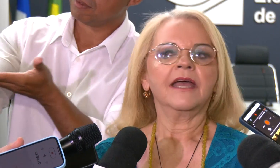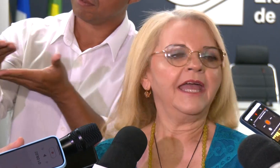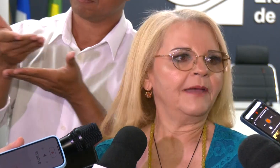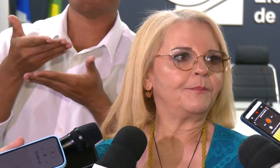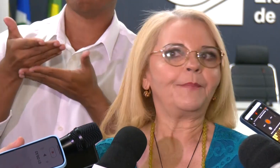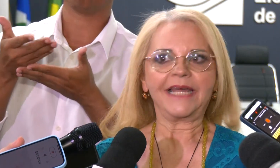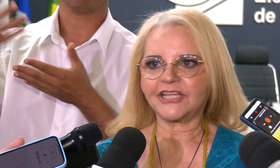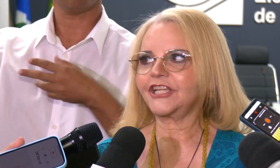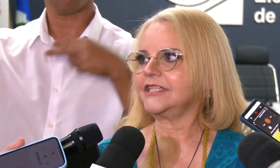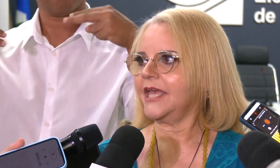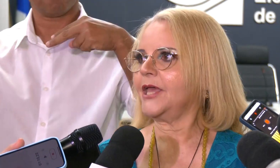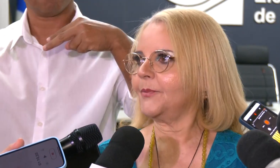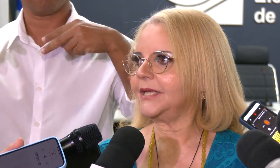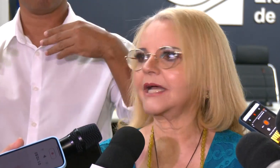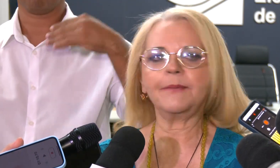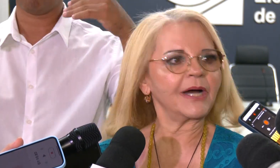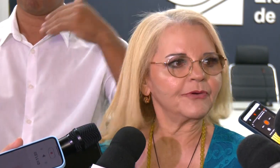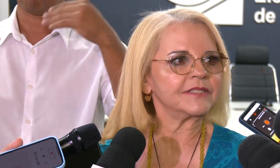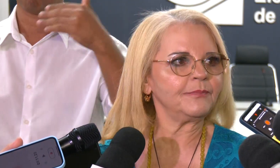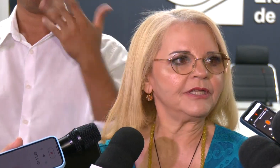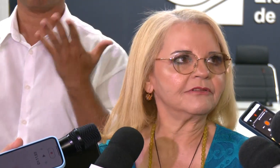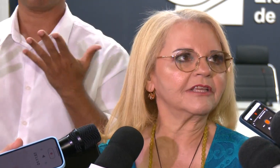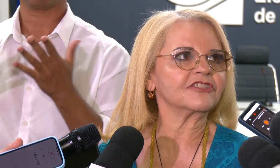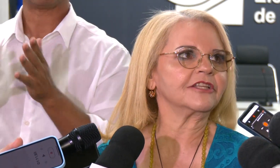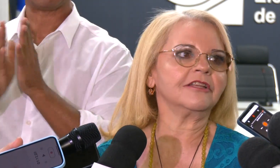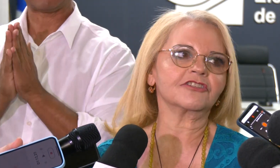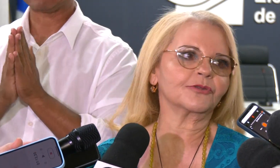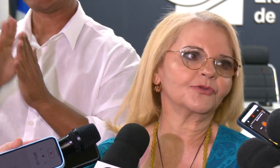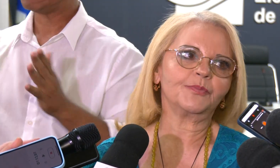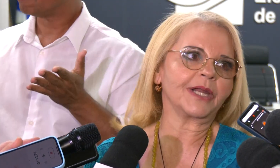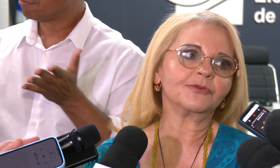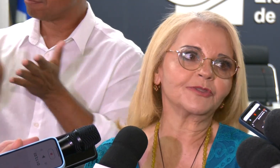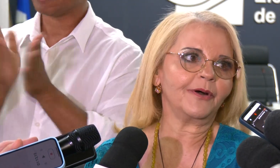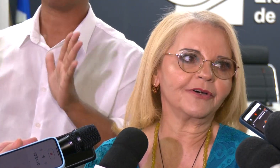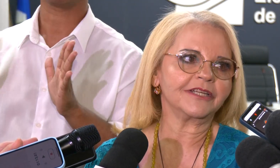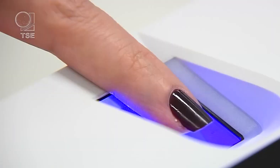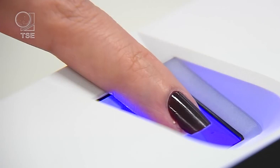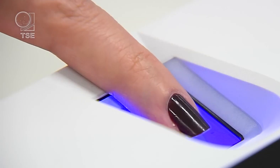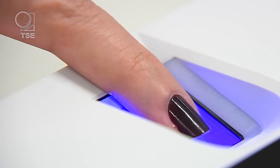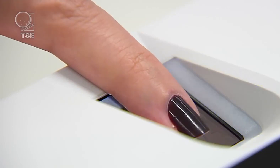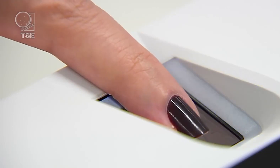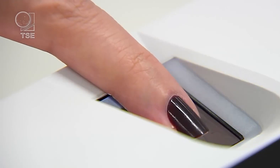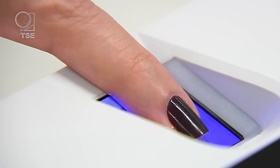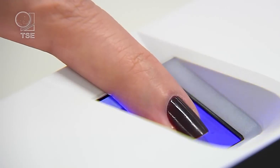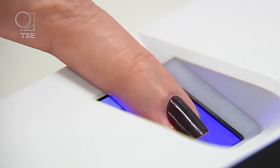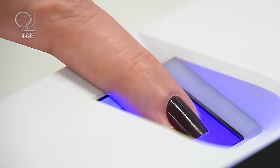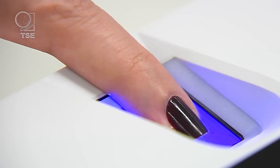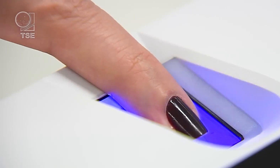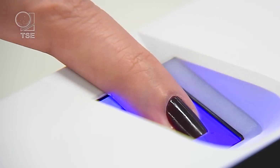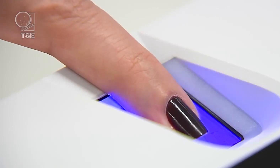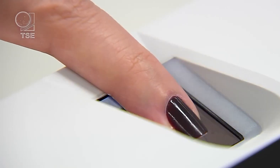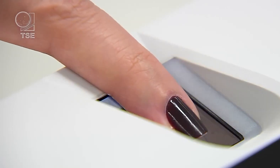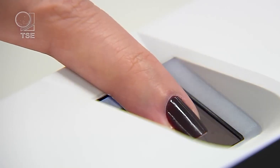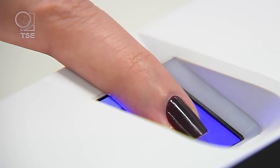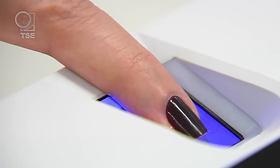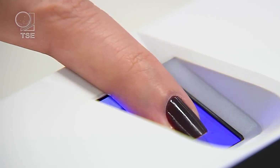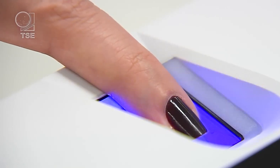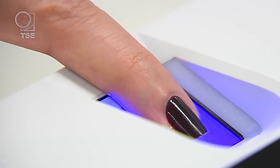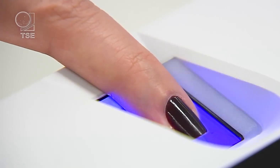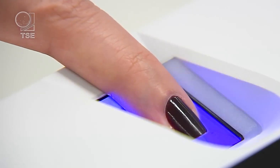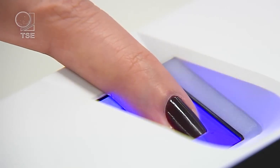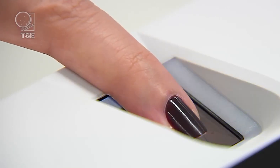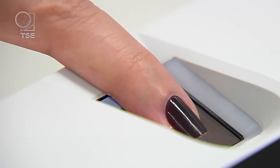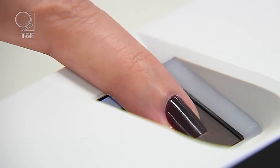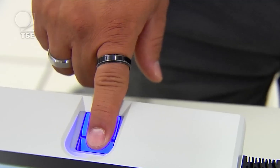eh para a gente realmente acabar com esse mito de que a gente deixa tudo paraa última hora atualmente em Mato Grosso aproximadamente 20% do